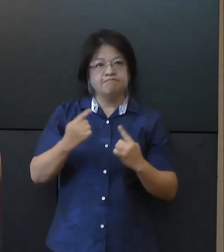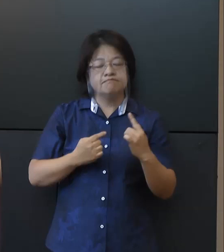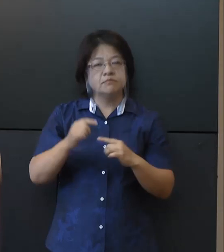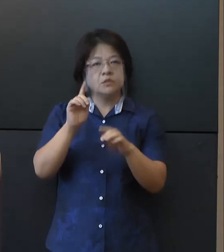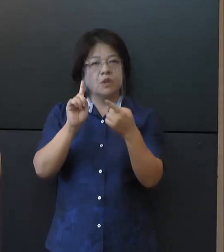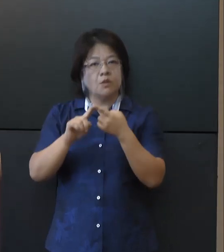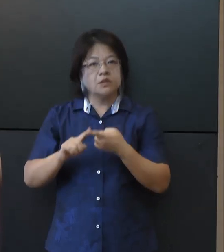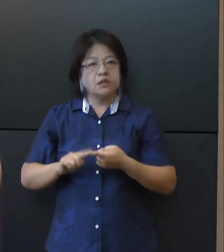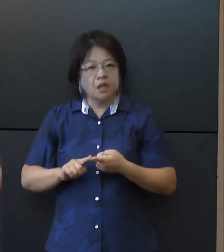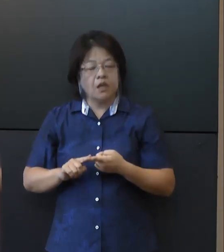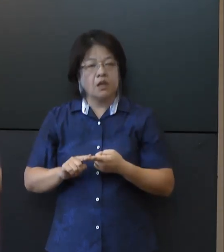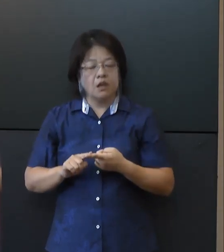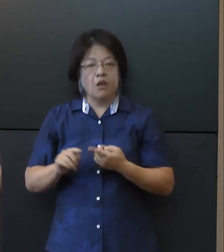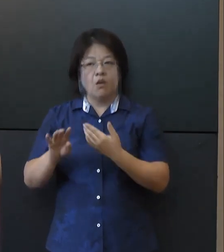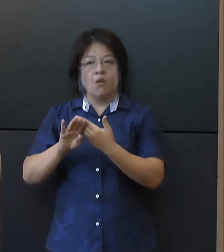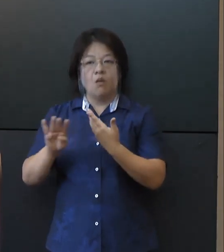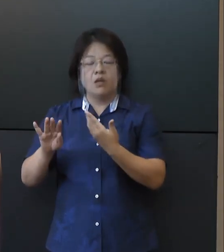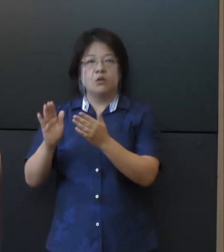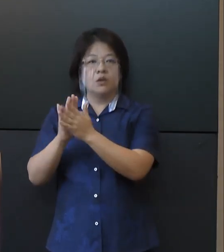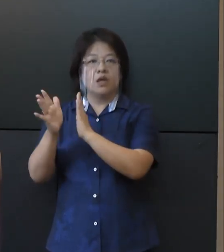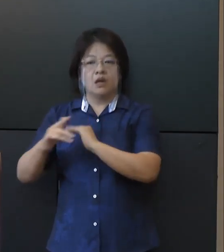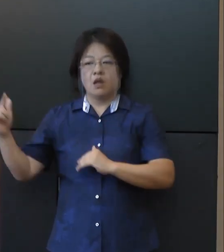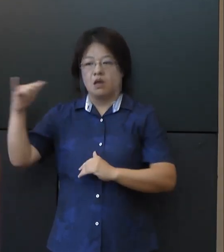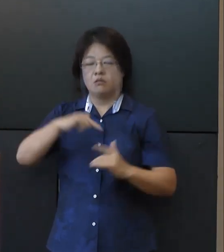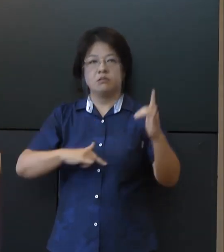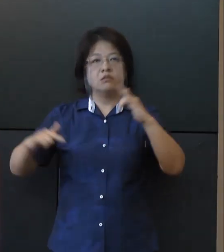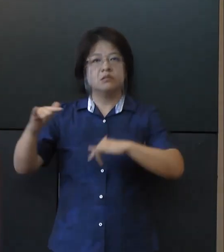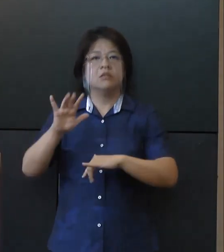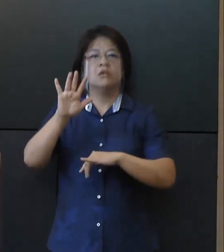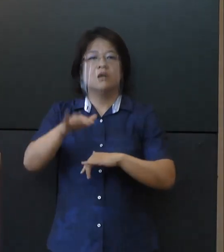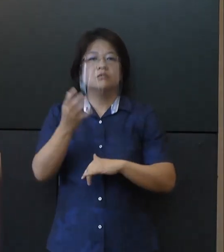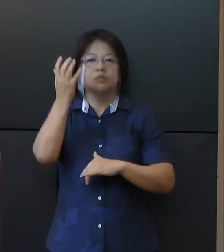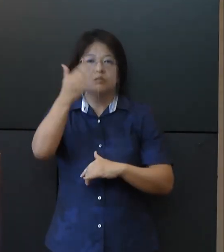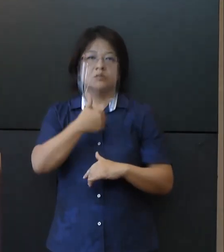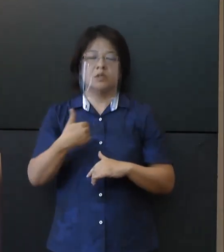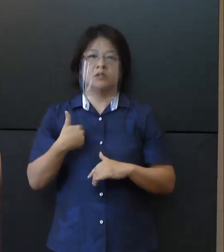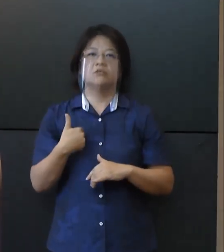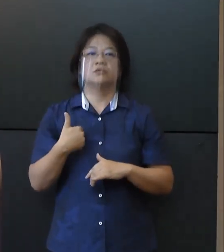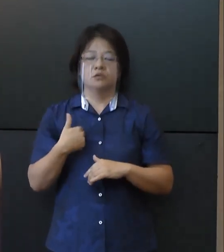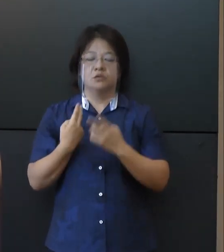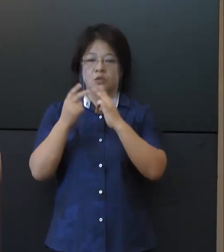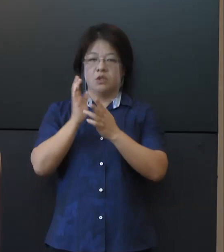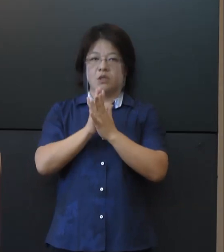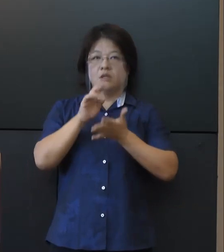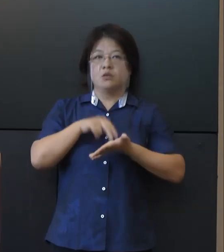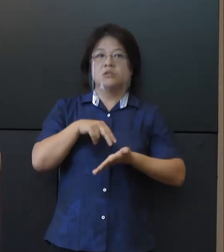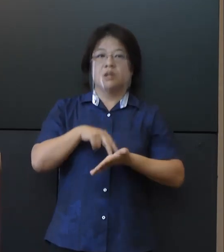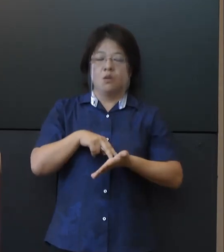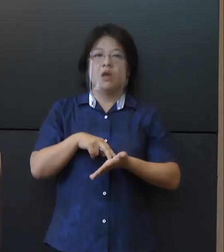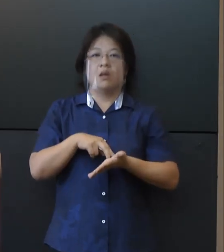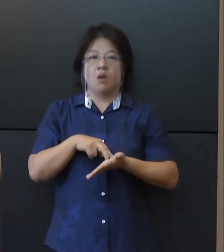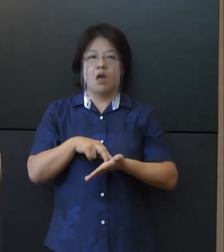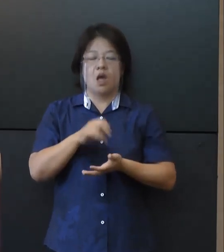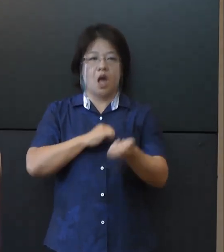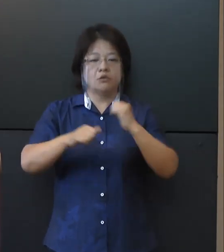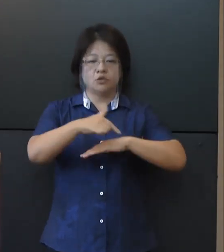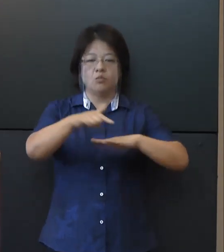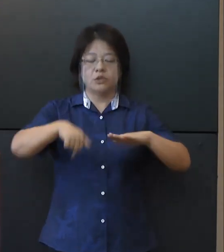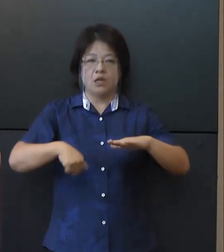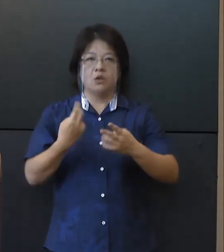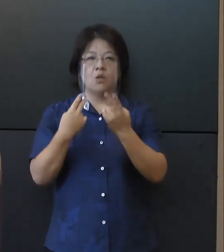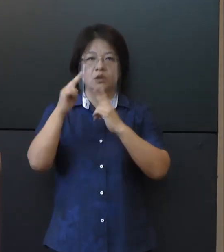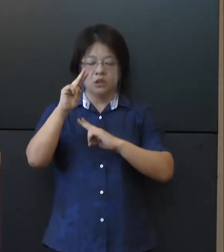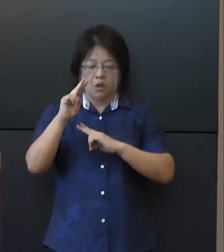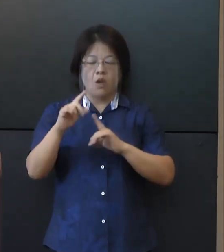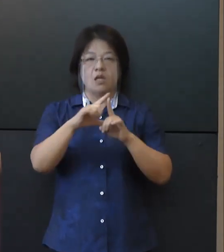をまたぐ往来が間違いなく増えるものと考えております。県としましてはアクションプラン沖縄ツ